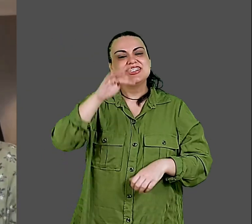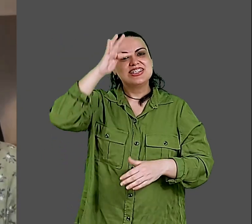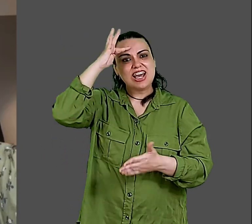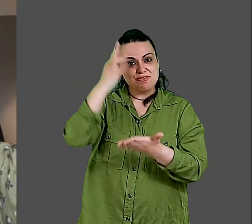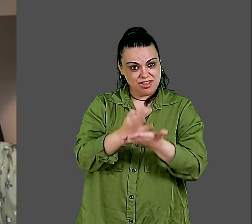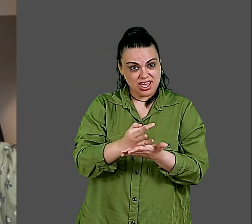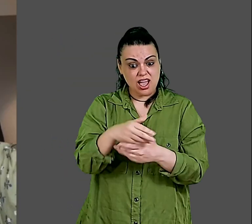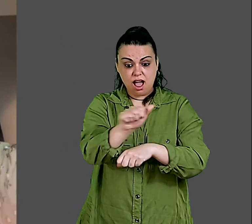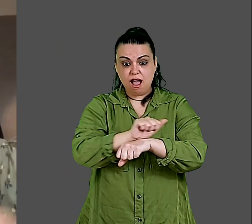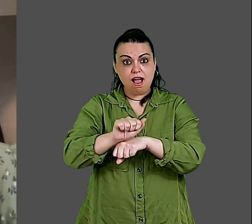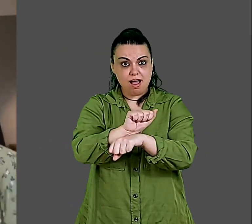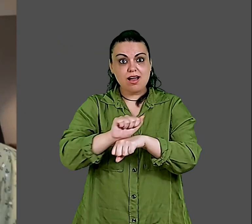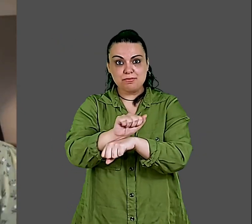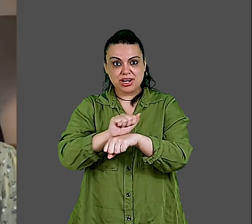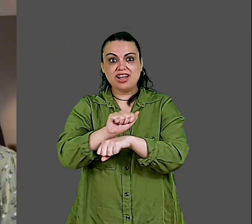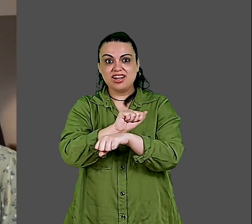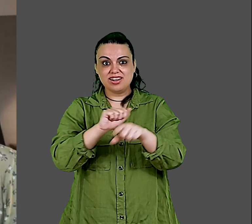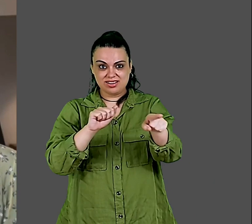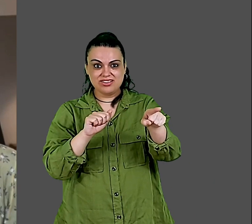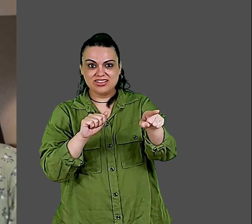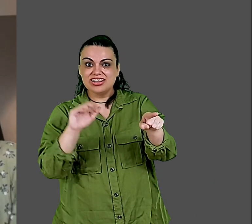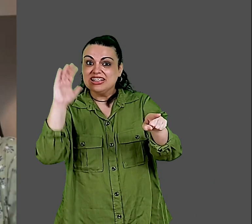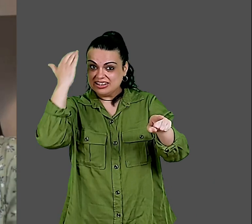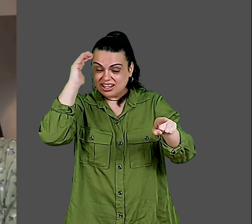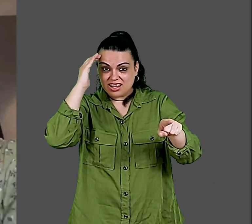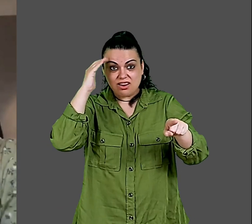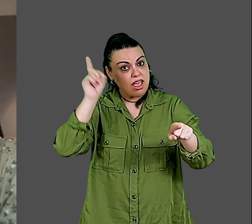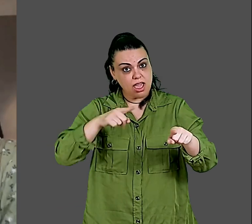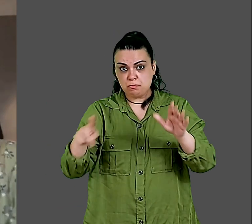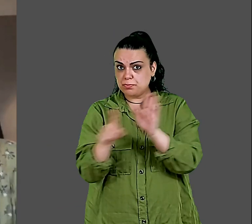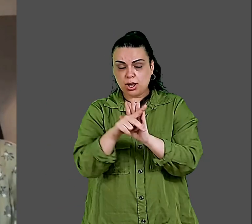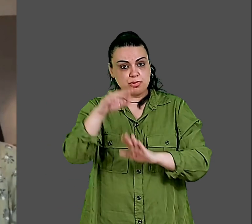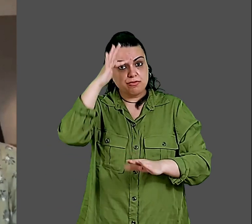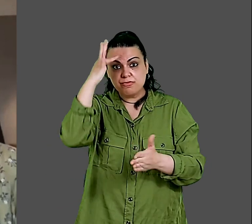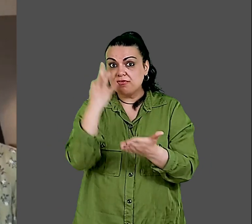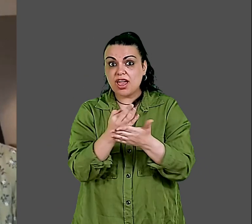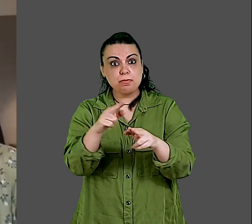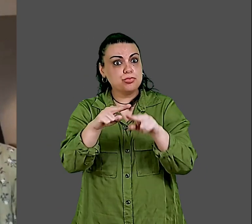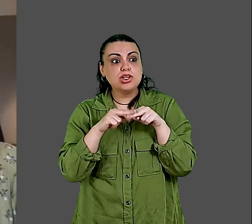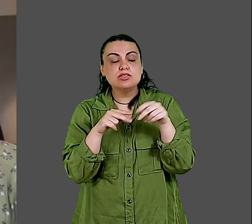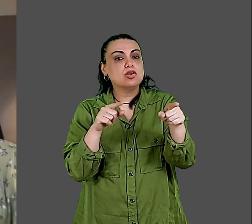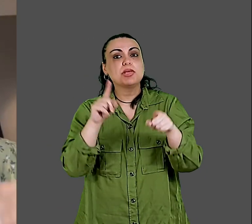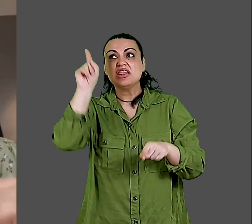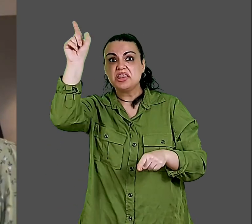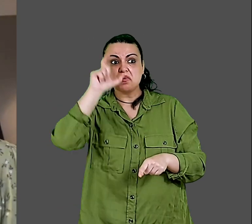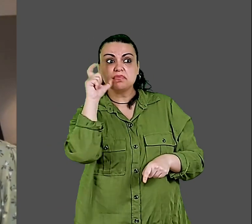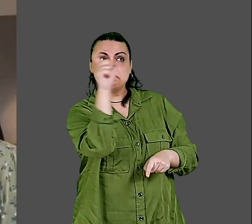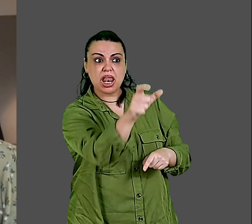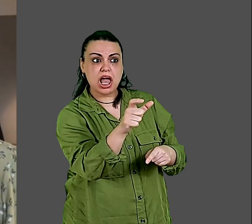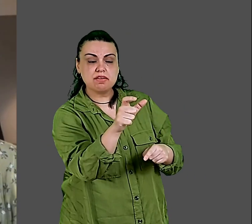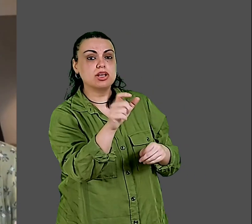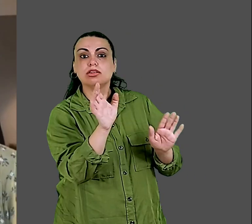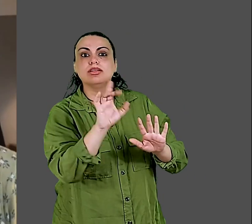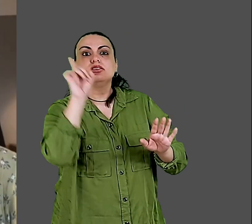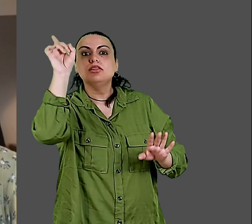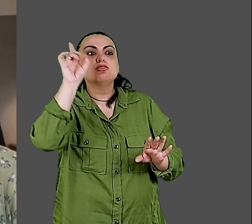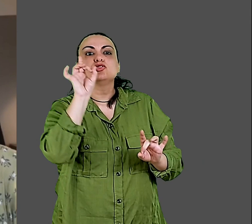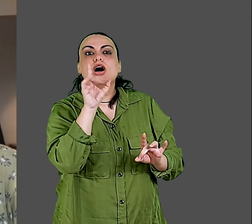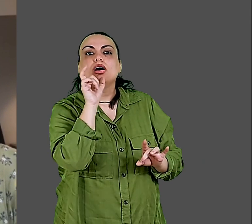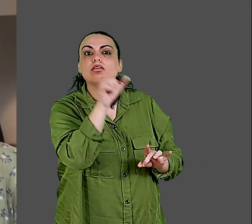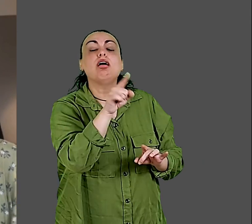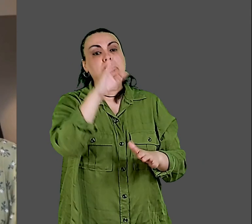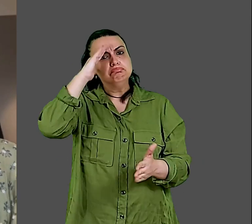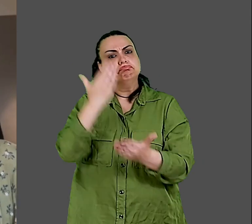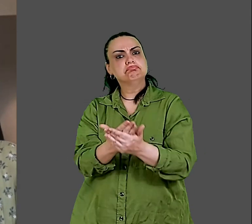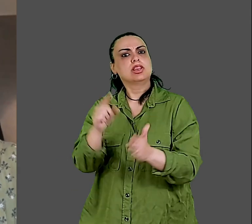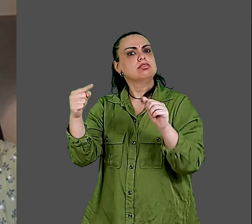Abraão é o alarme aqui. Já estabeleceu a medida e o parâmetro de fé. O que ele está exigindo de nós é muito mais tranquilo.